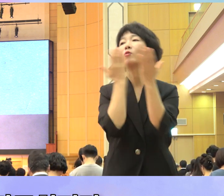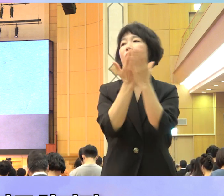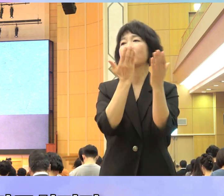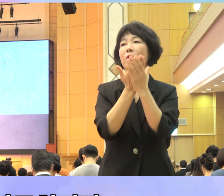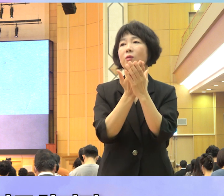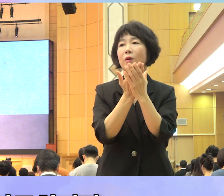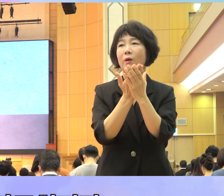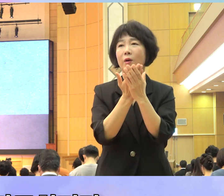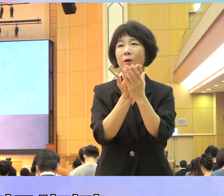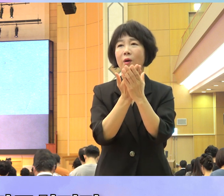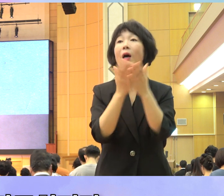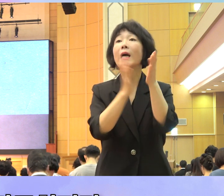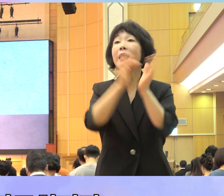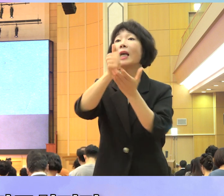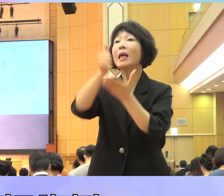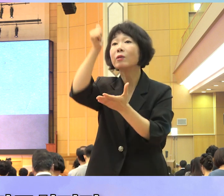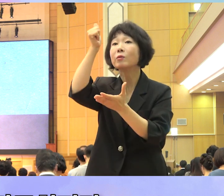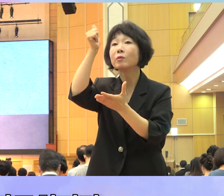주시옵시고, 그리고